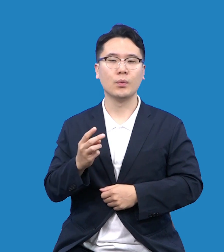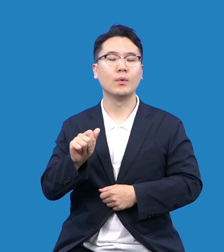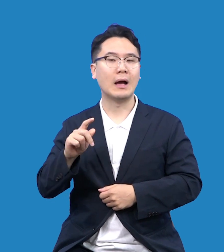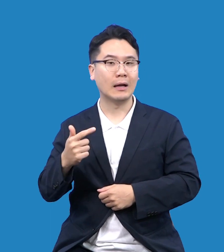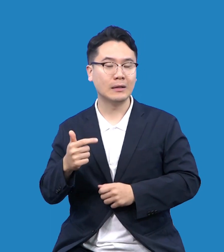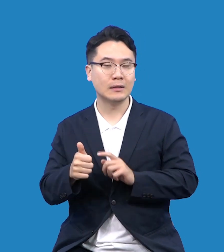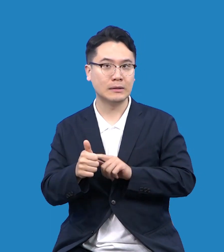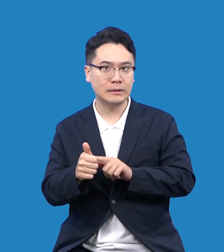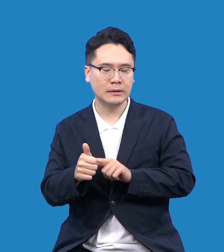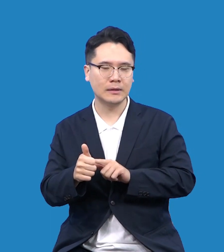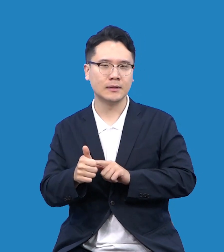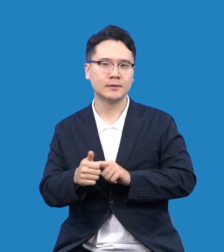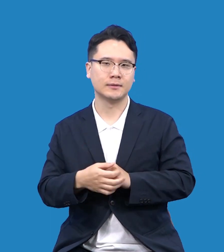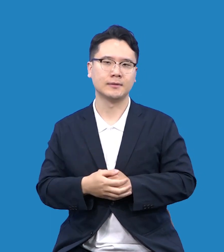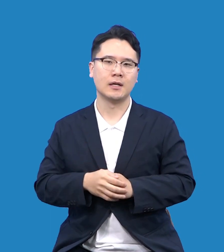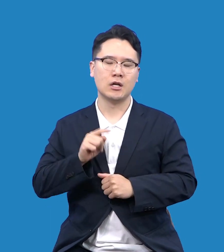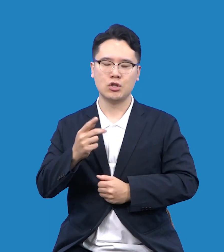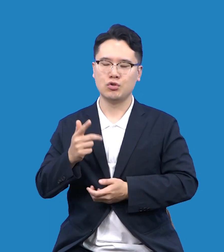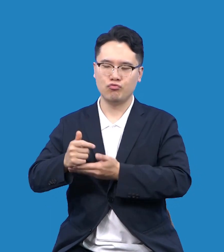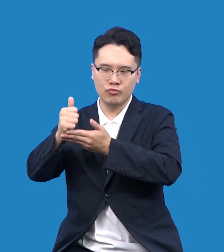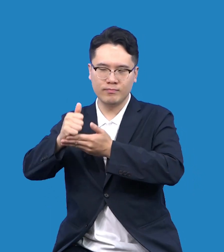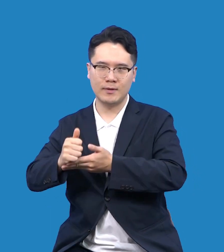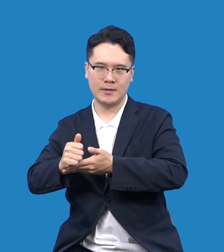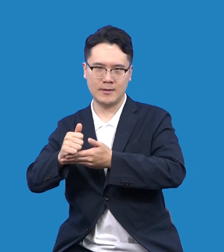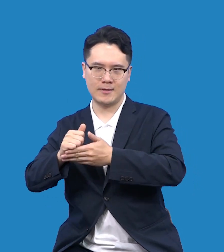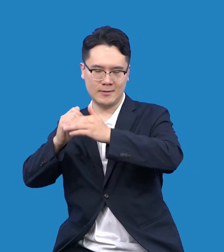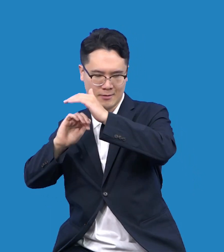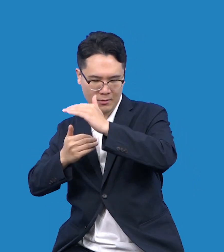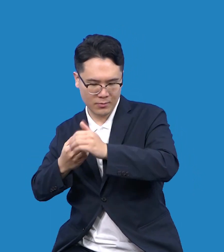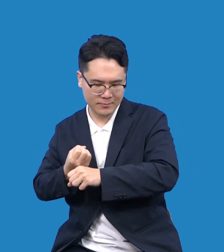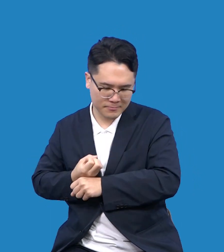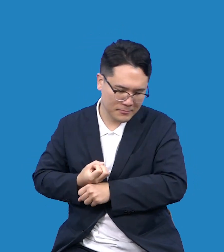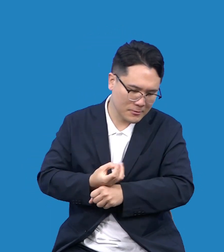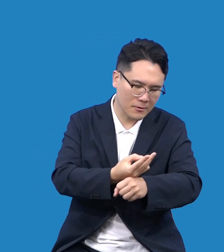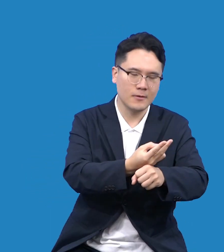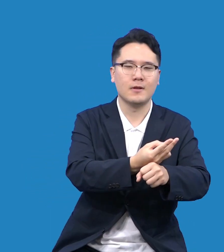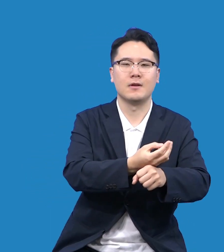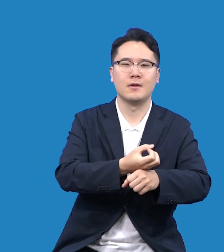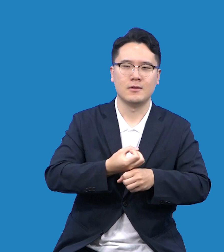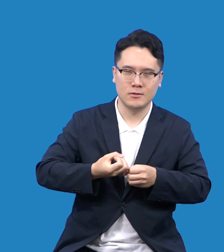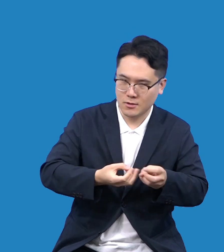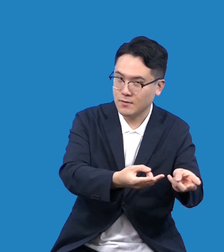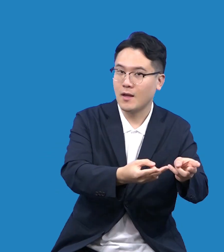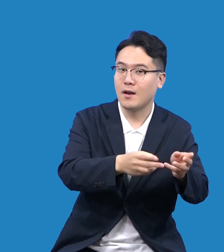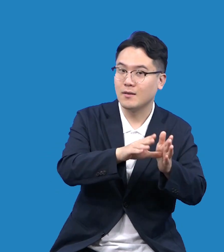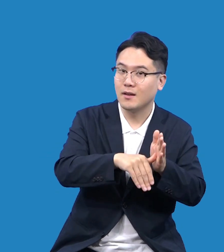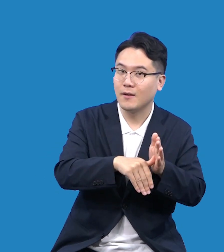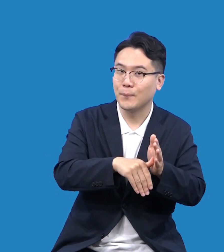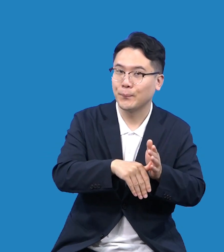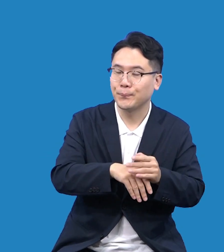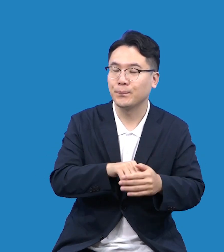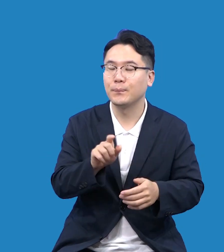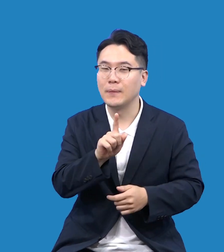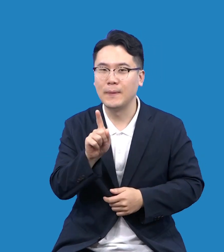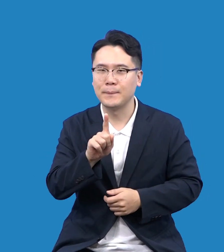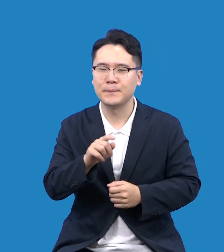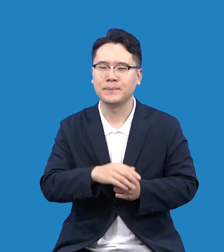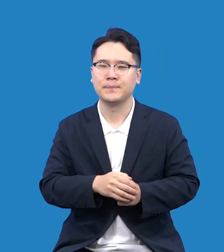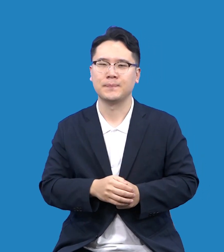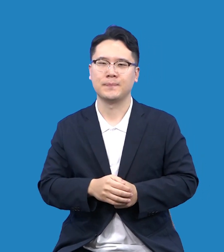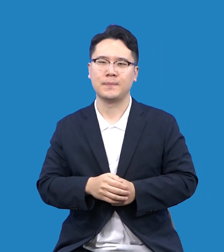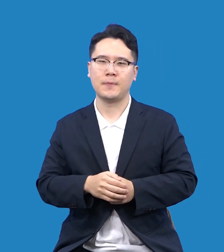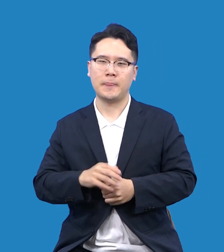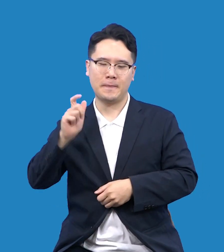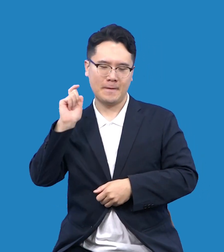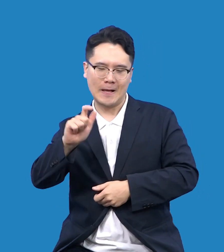향한 주님의 메시지를 전달하면서 그 편지마다 강조했던 말, 이기는 그에게는. 근데